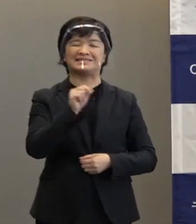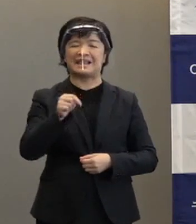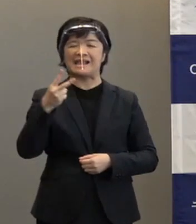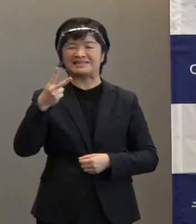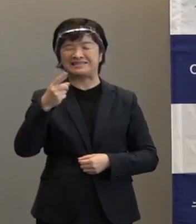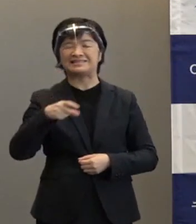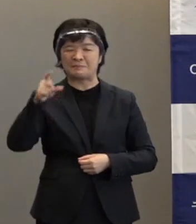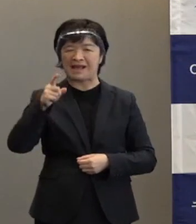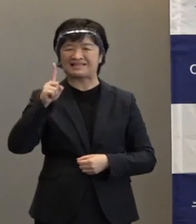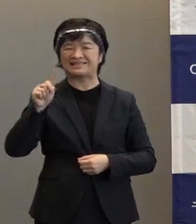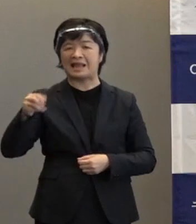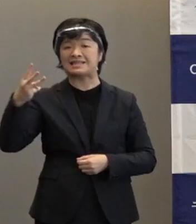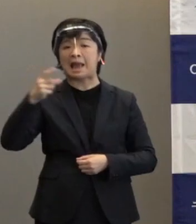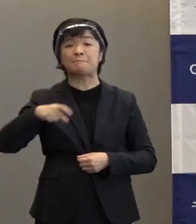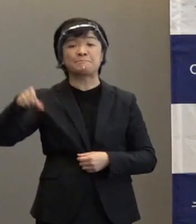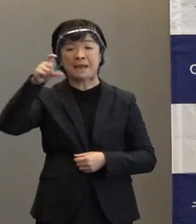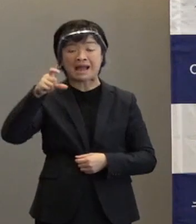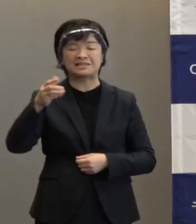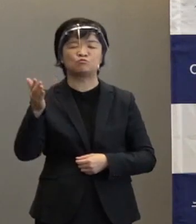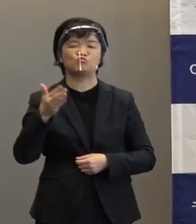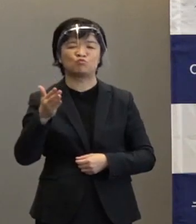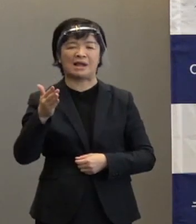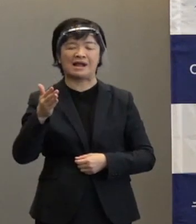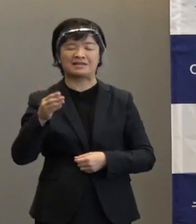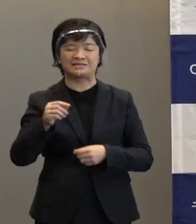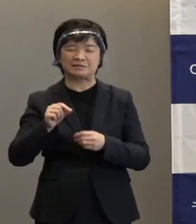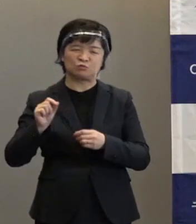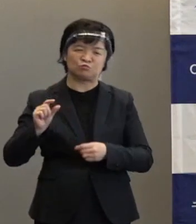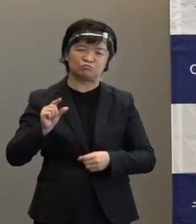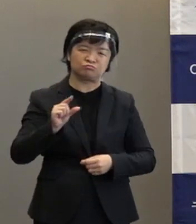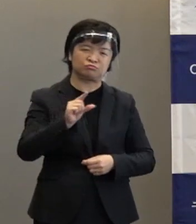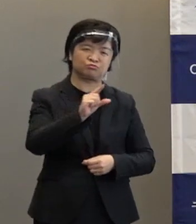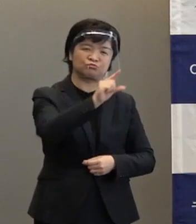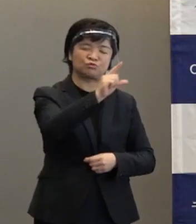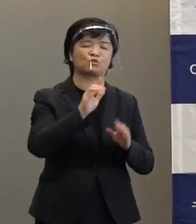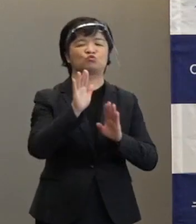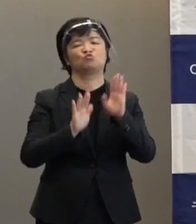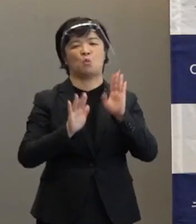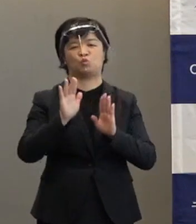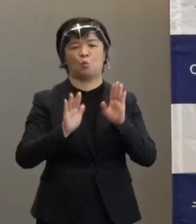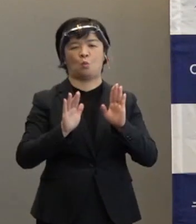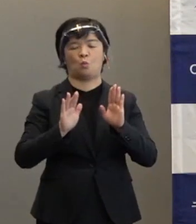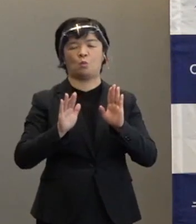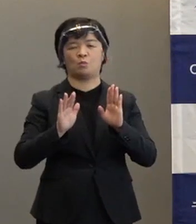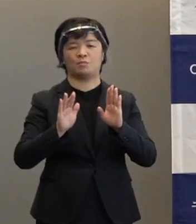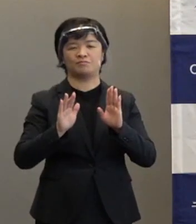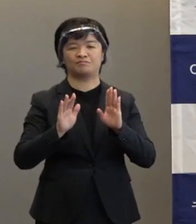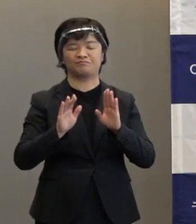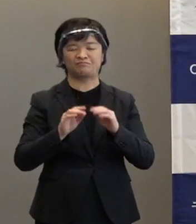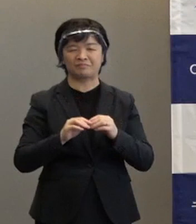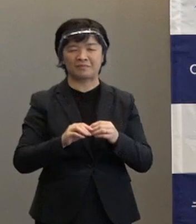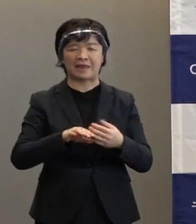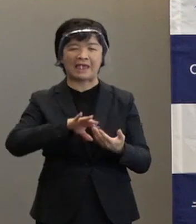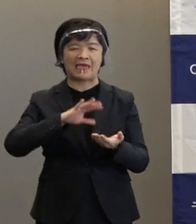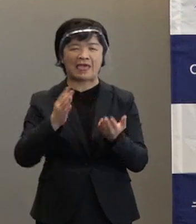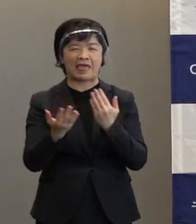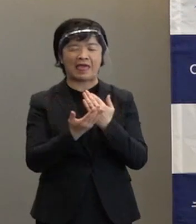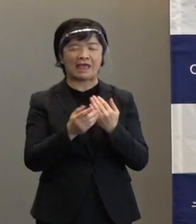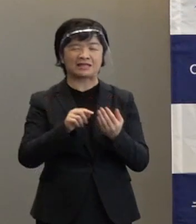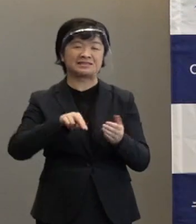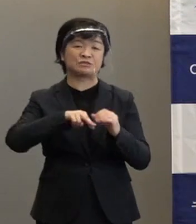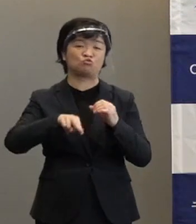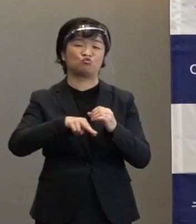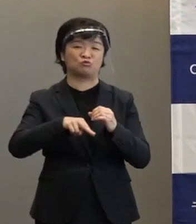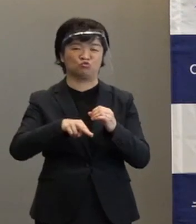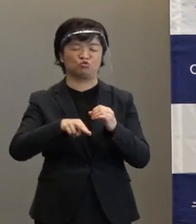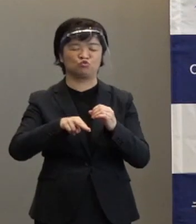1.2 倍、1.3 倍の割合で、まあ、増加が続いているという状況になります。で、変異株等のその移り、あの遷移